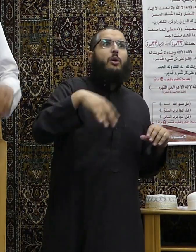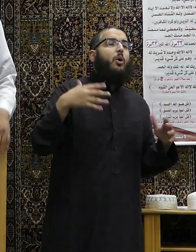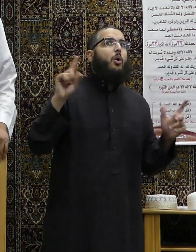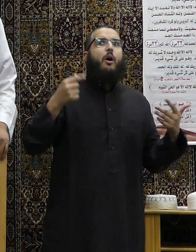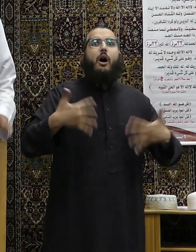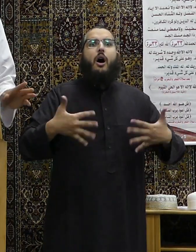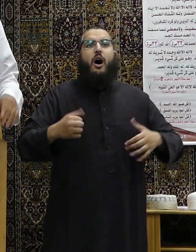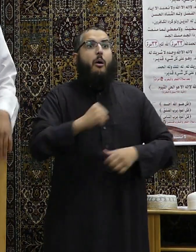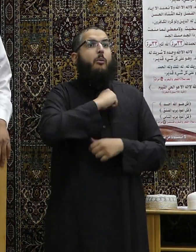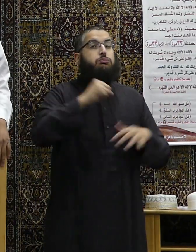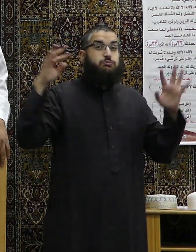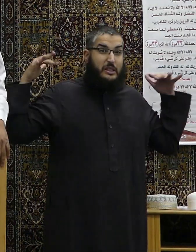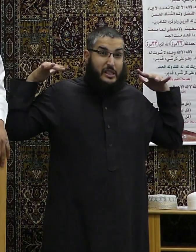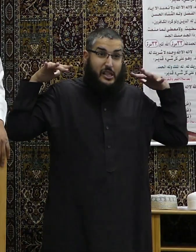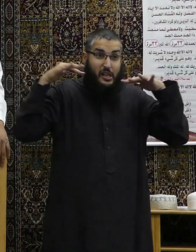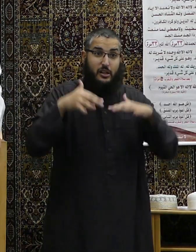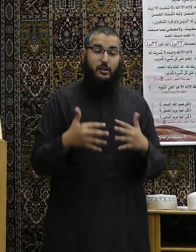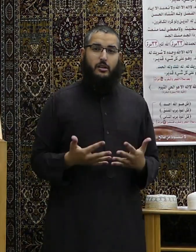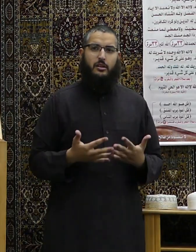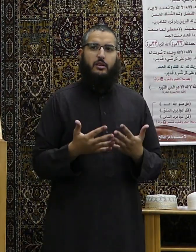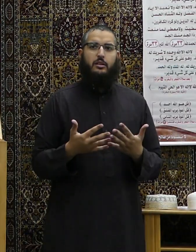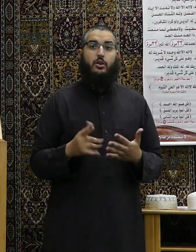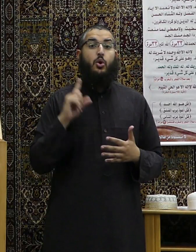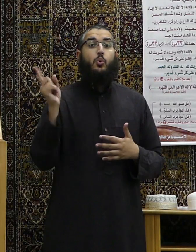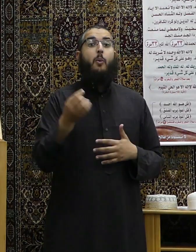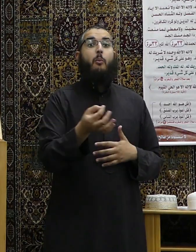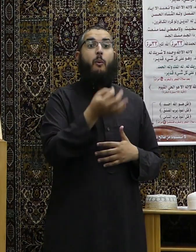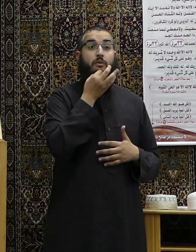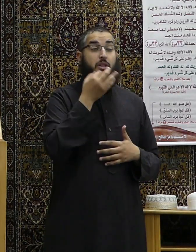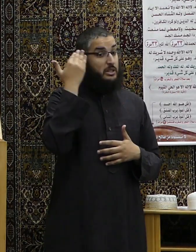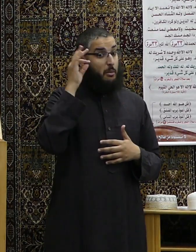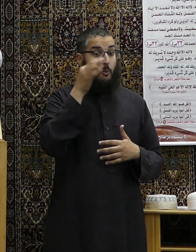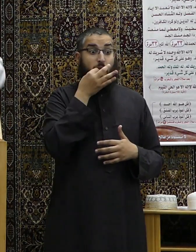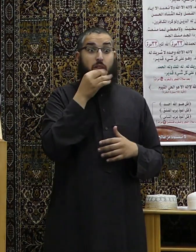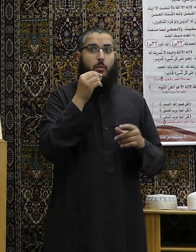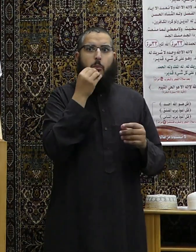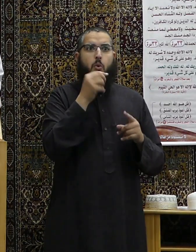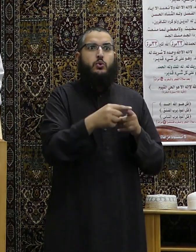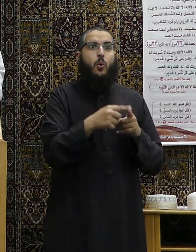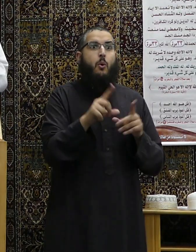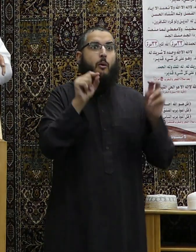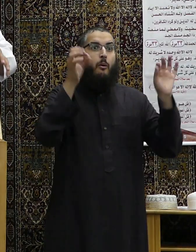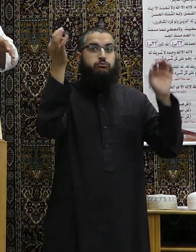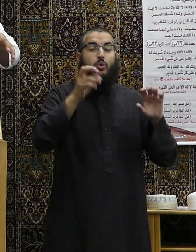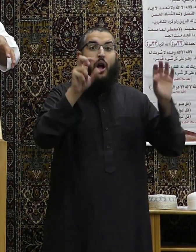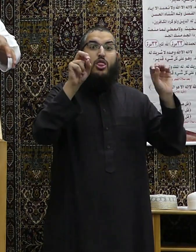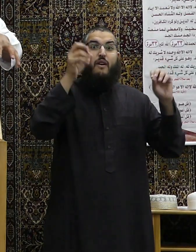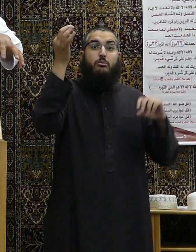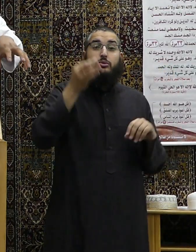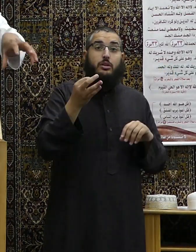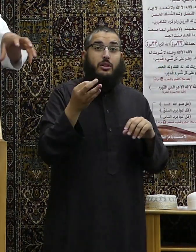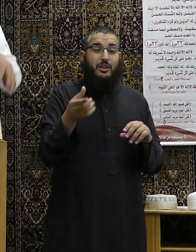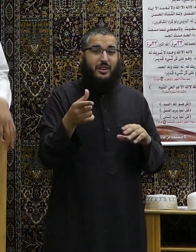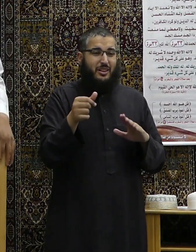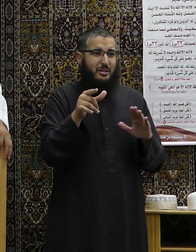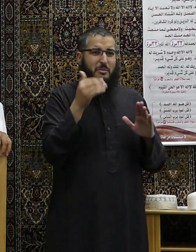monde y va. Tout le monde. Tout le monde profite, parce que vous savez profiter des bons moments. Mais là, tu as une occasion qui est